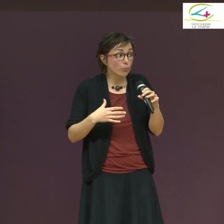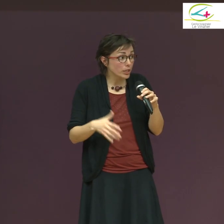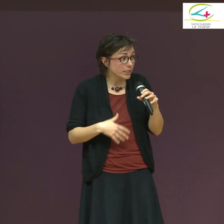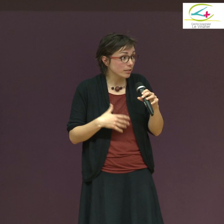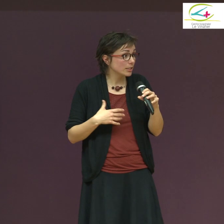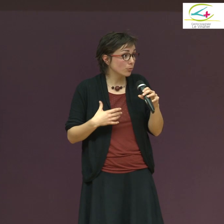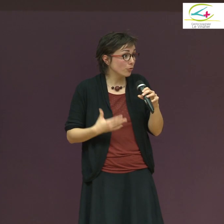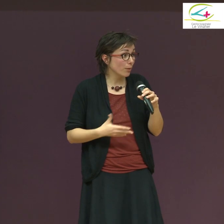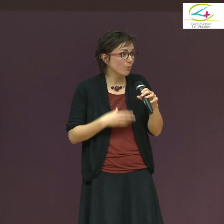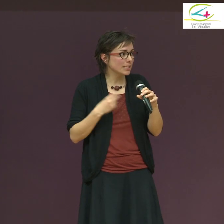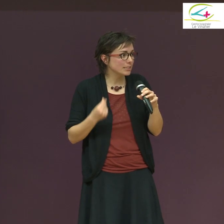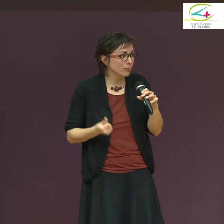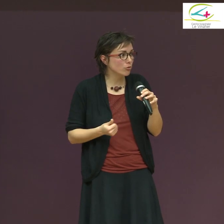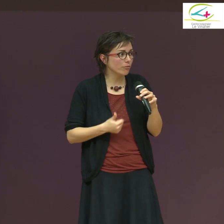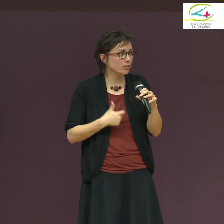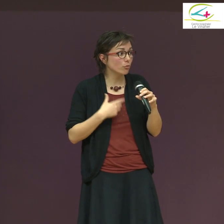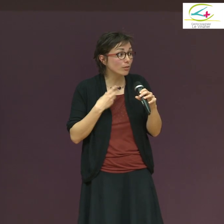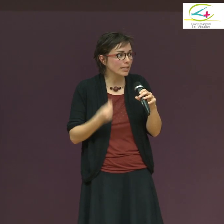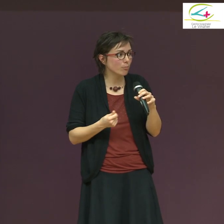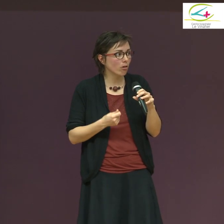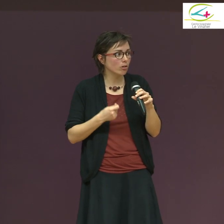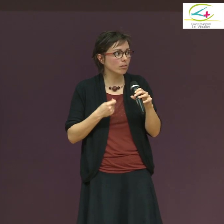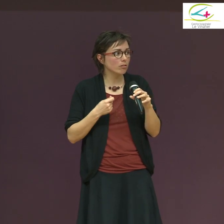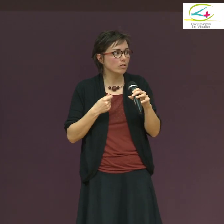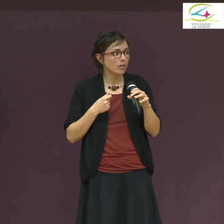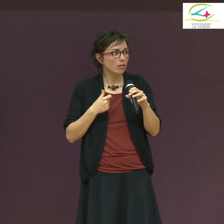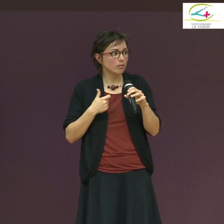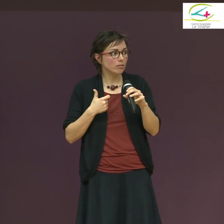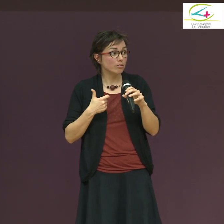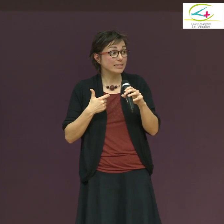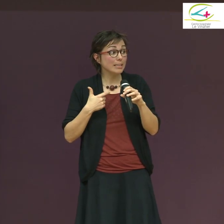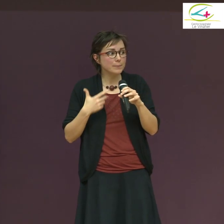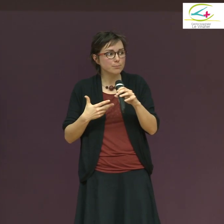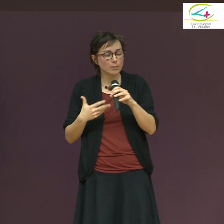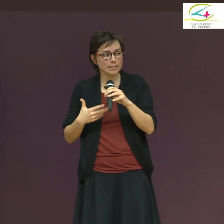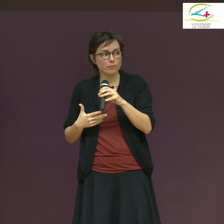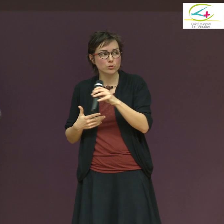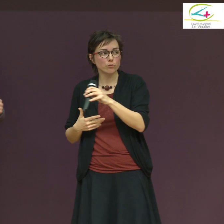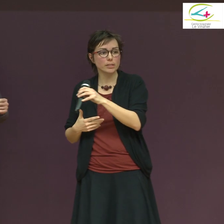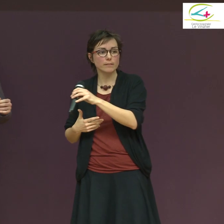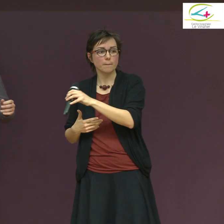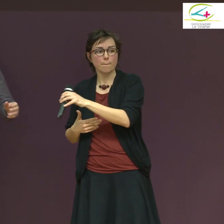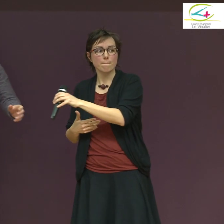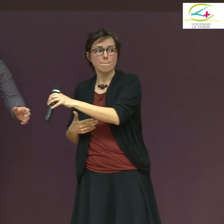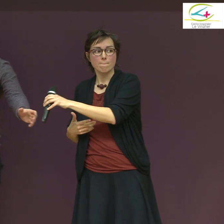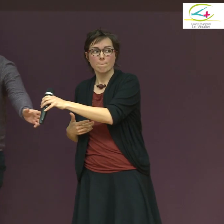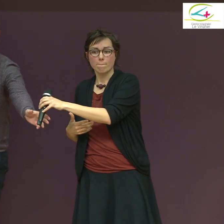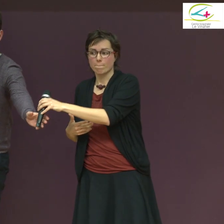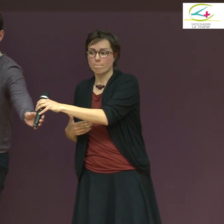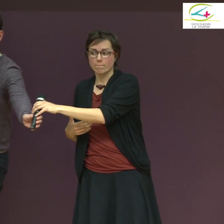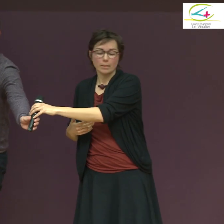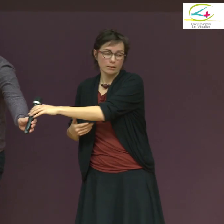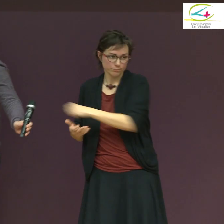Comment est-ce qu'on peut agir? Qu'est-ce qu'on peut faire? Pour moi, c'est assez flou en fait. Concrètement, des pistes, pour moi, c'est assez flou ce que vous dites.